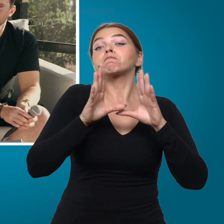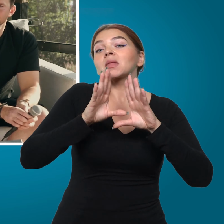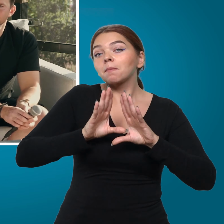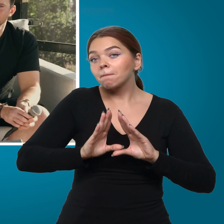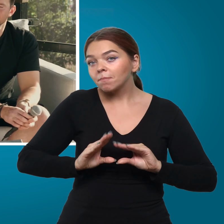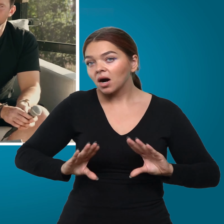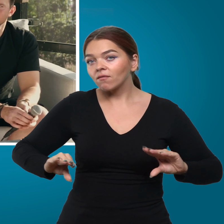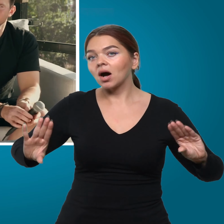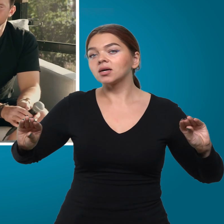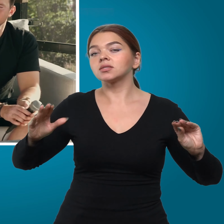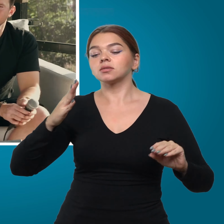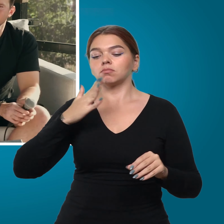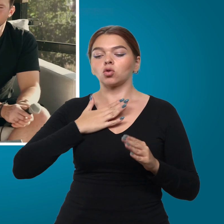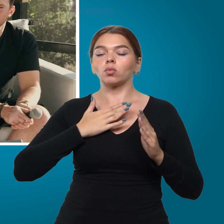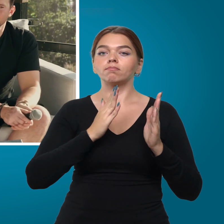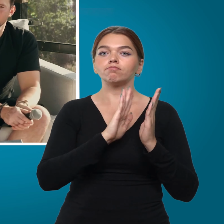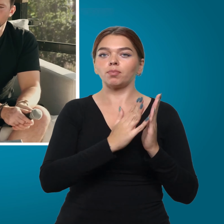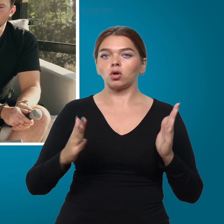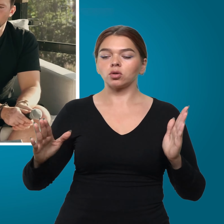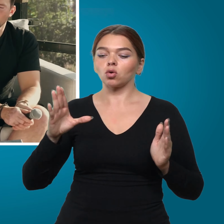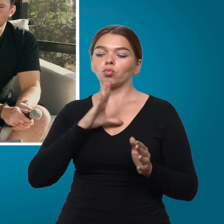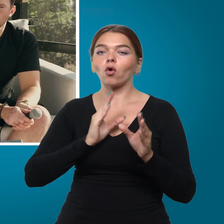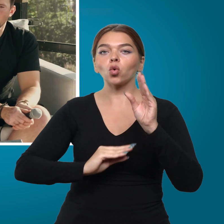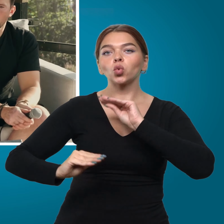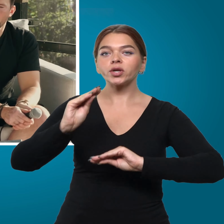dalį. O šiaip kažkokių tai patarimų,